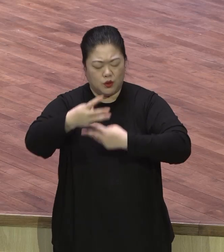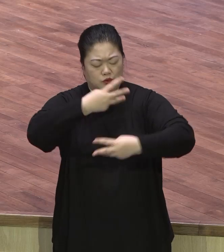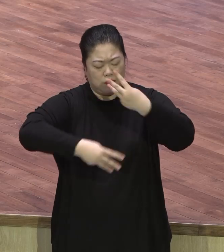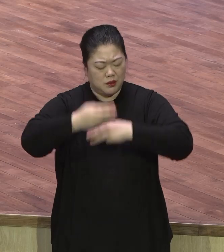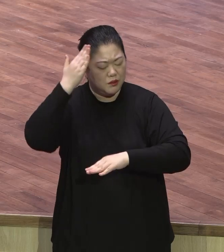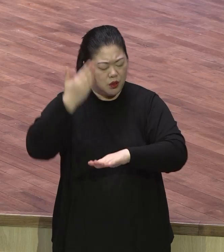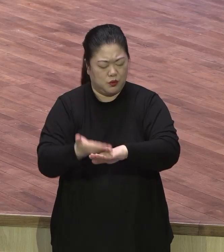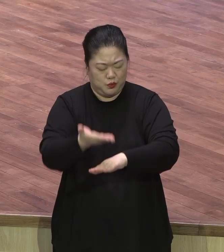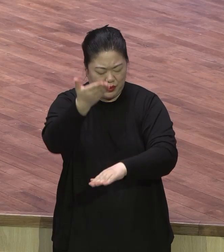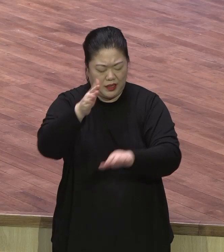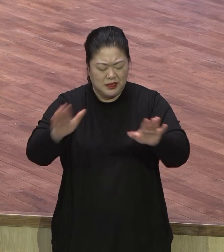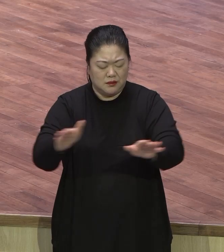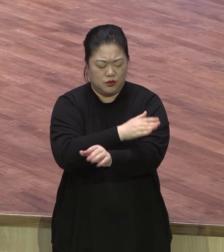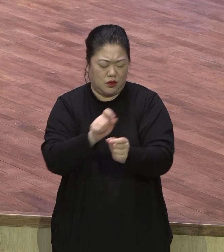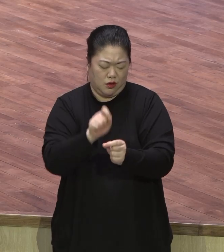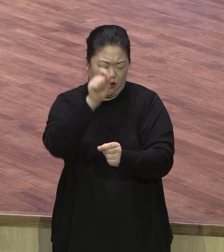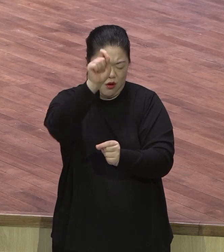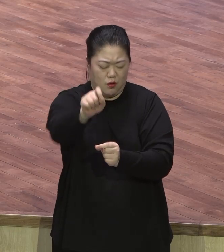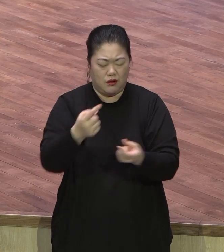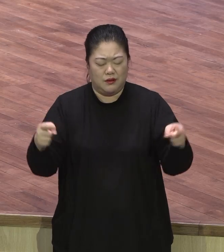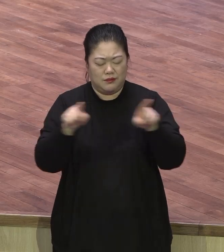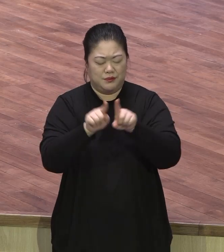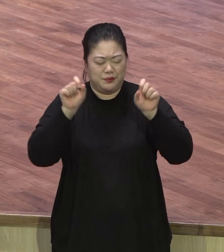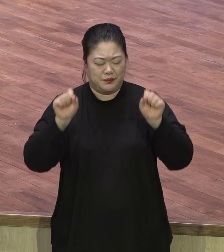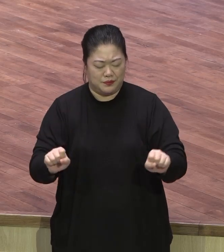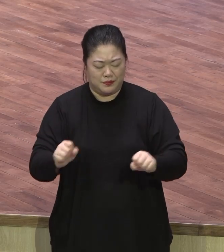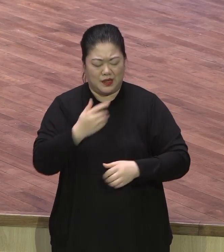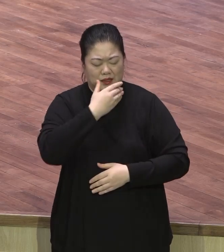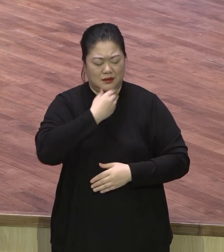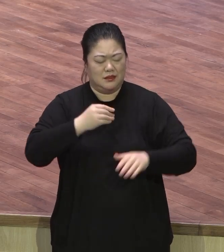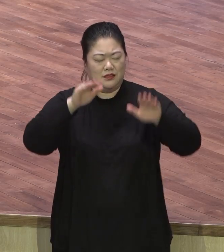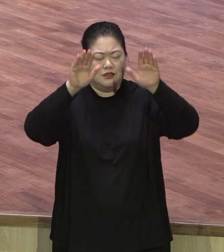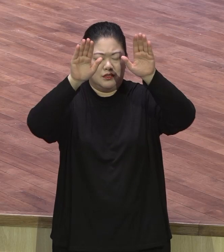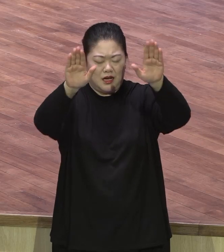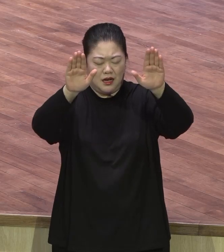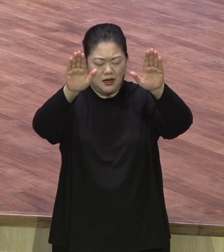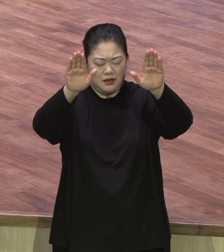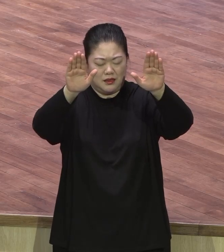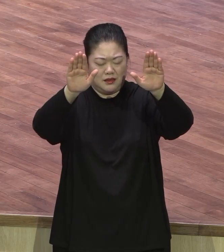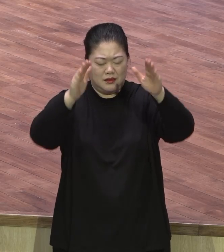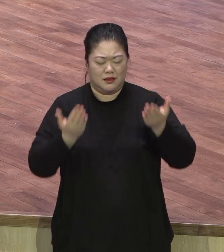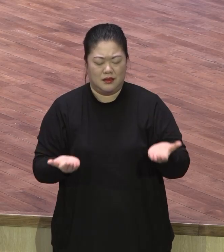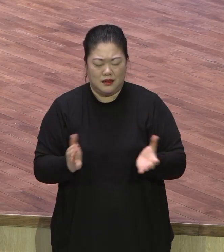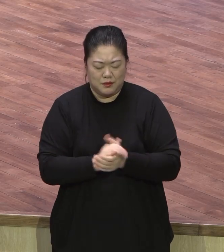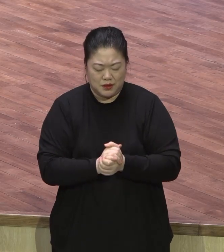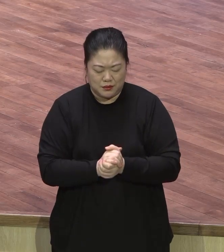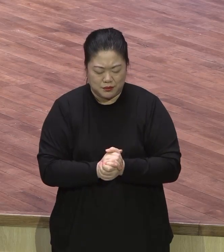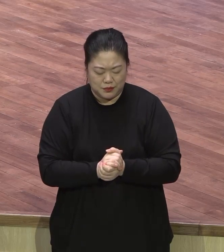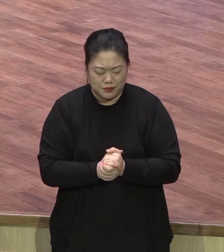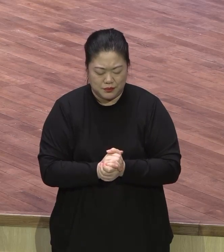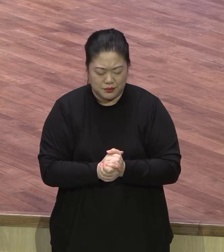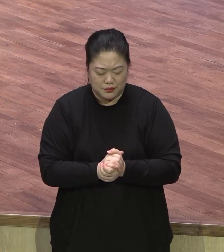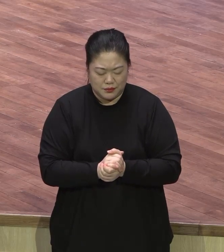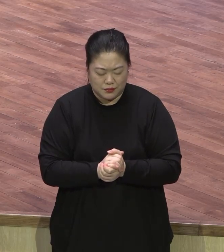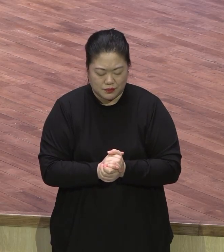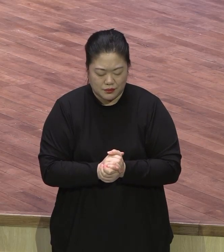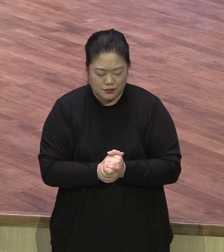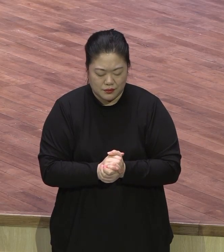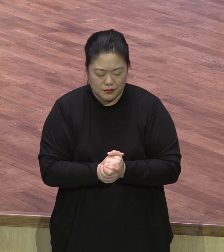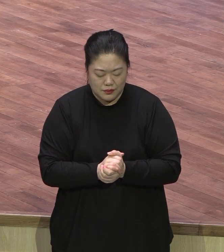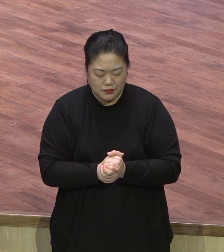머리머리 위에 지금보다 영원까지 함께 계실 저라 아멘 아멘